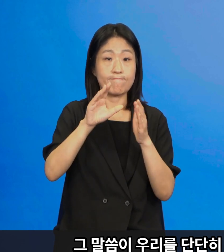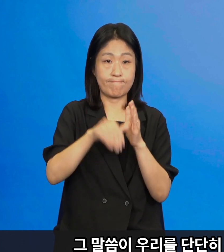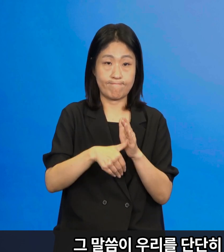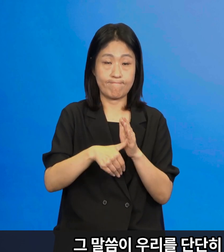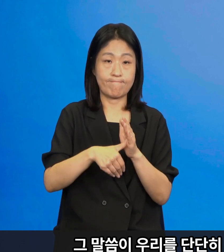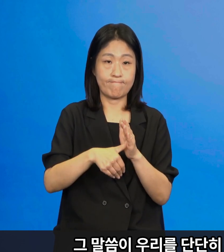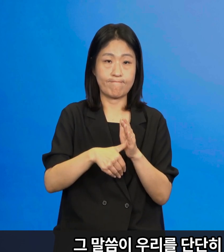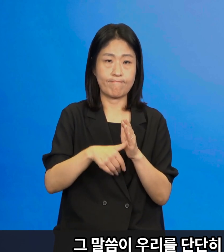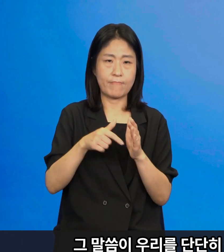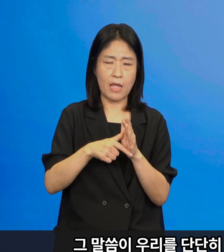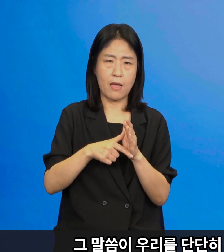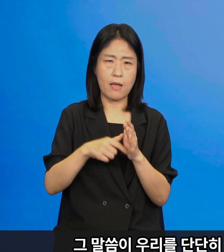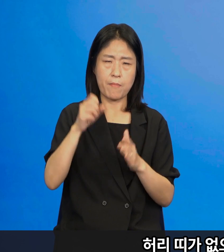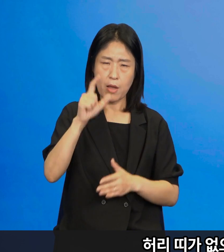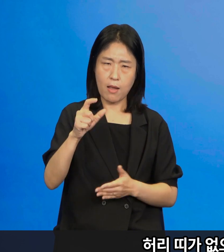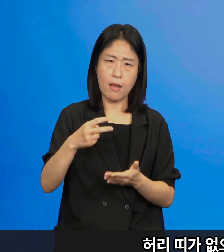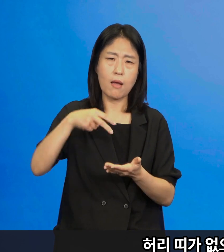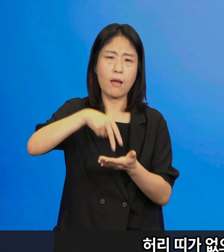겁니다.